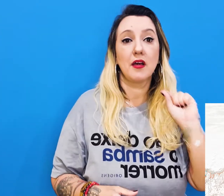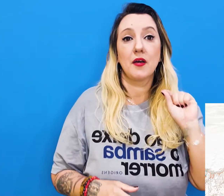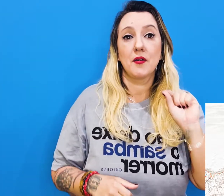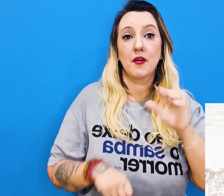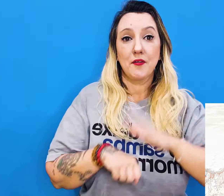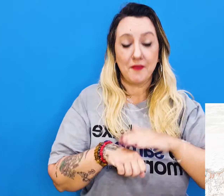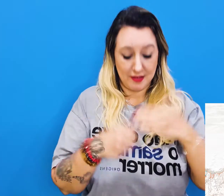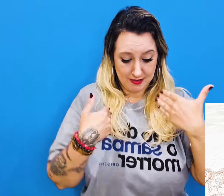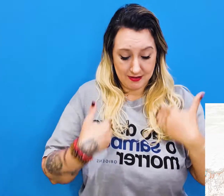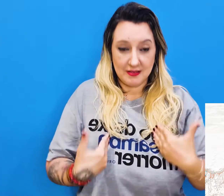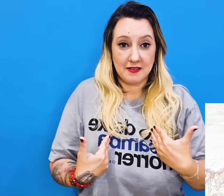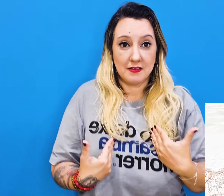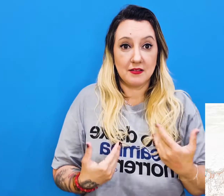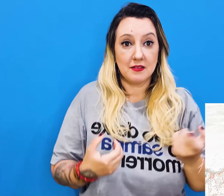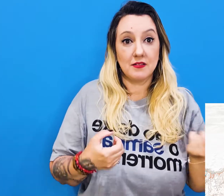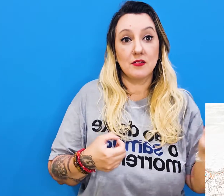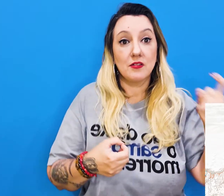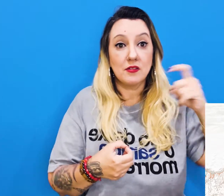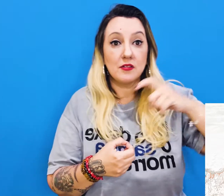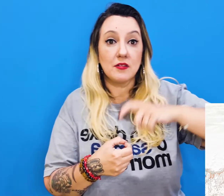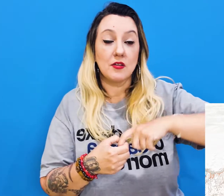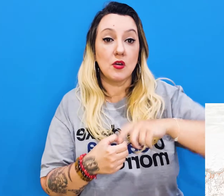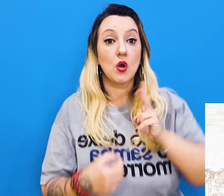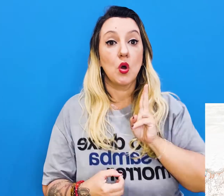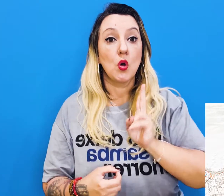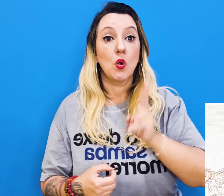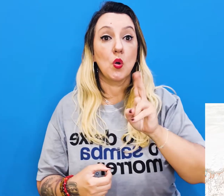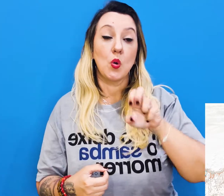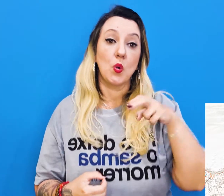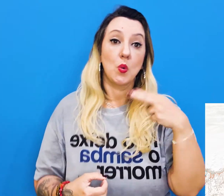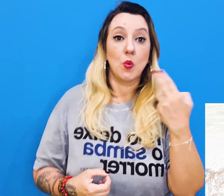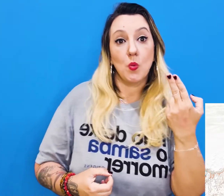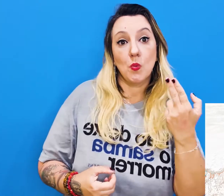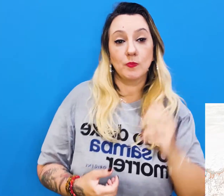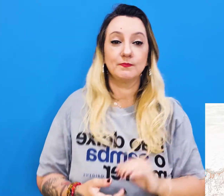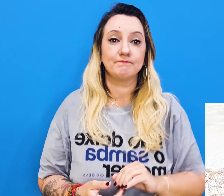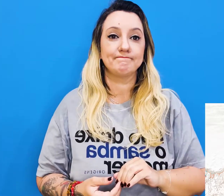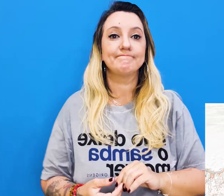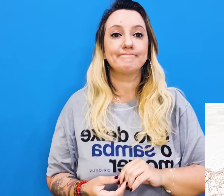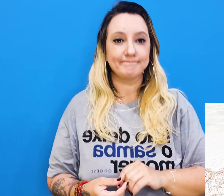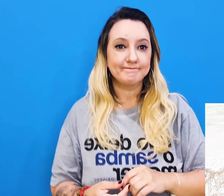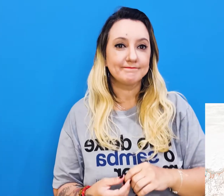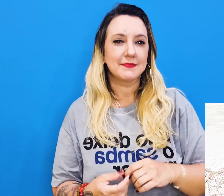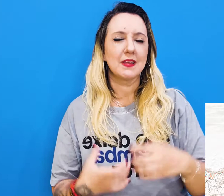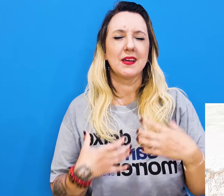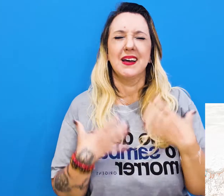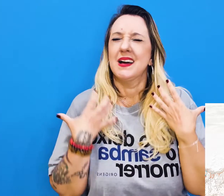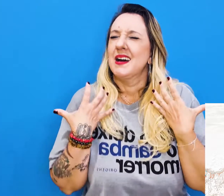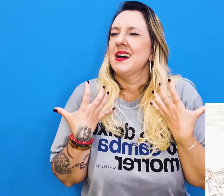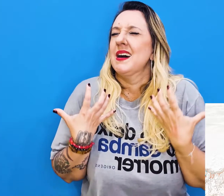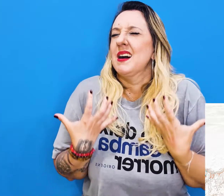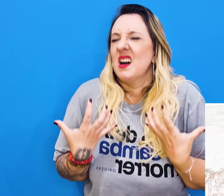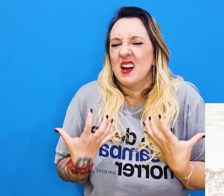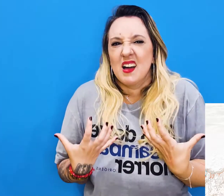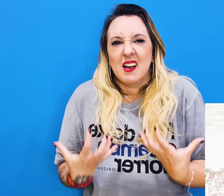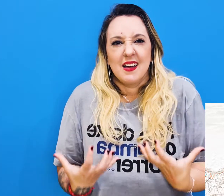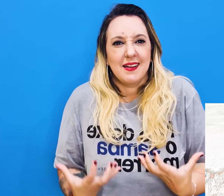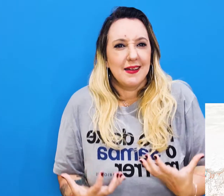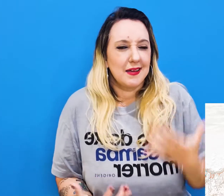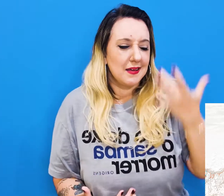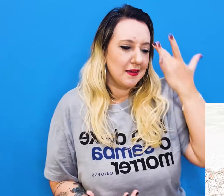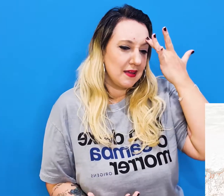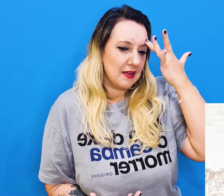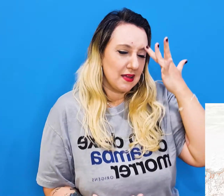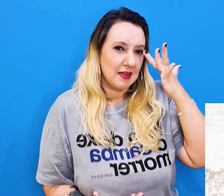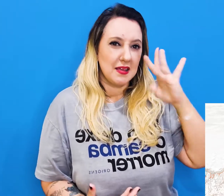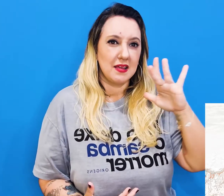faço, se volto agora ou continuo a seguir. Eu sinto cansaço e já não sei se